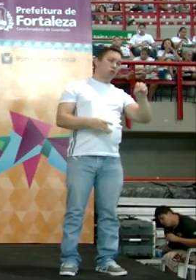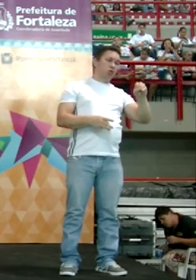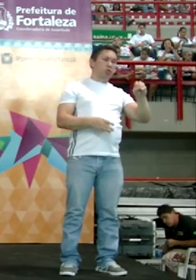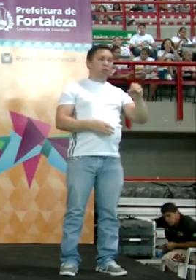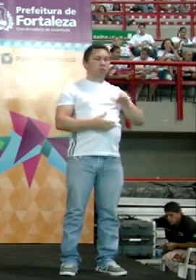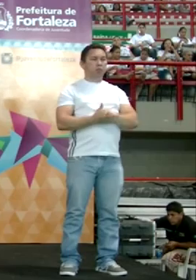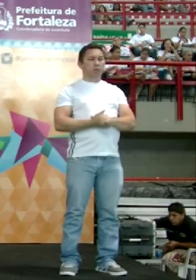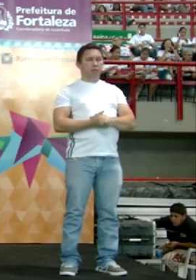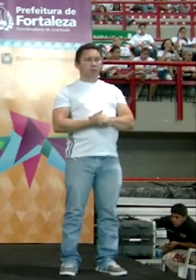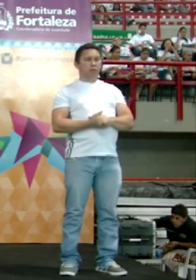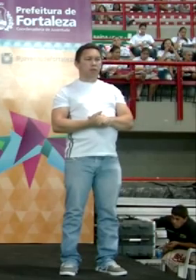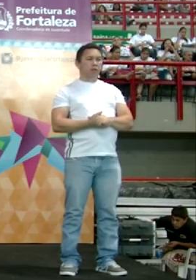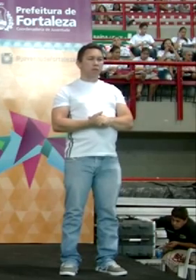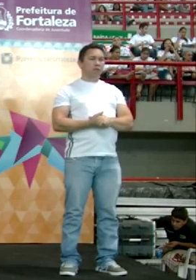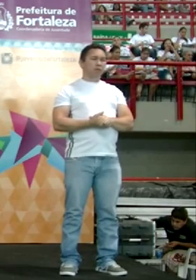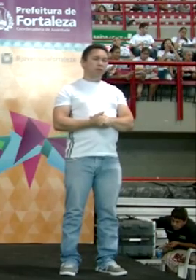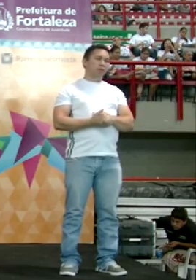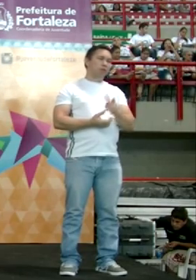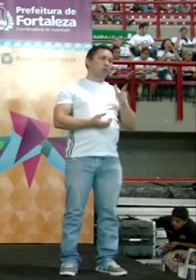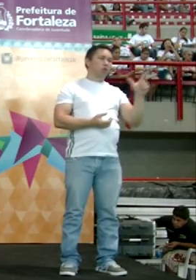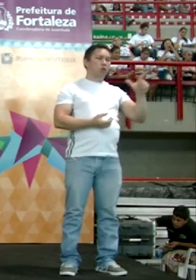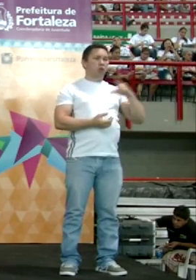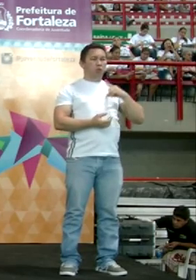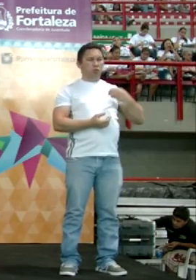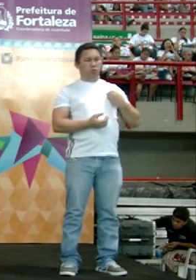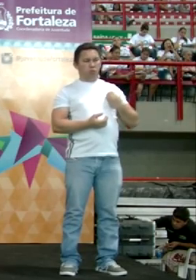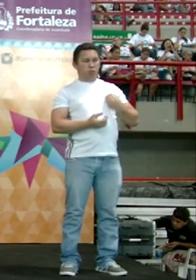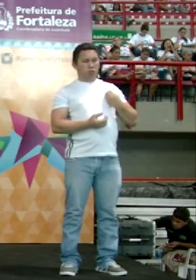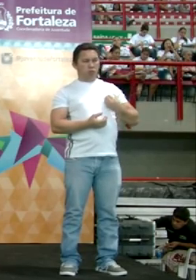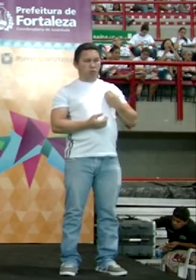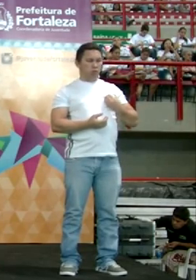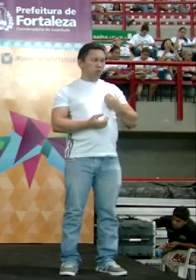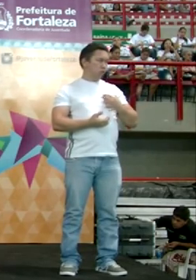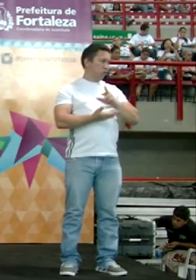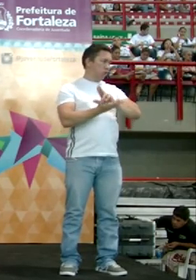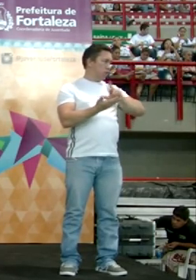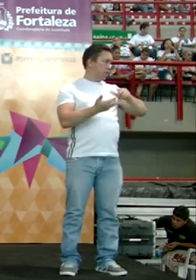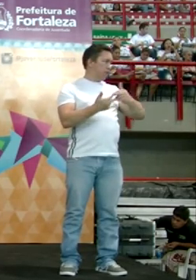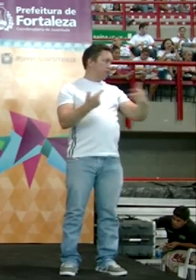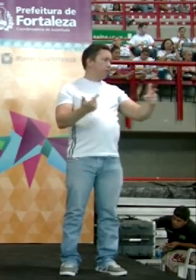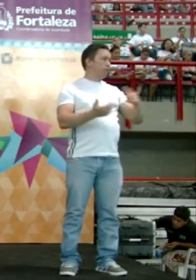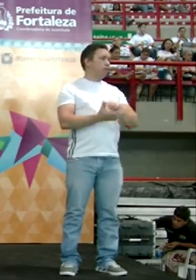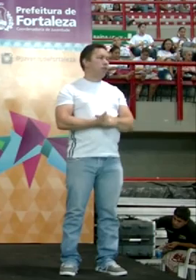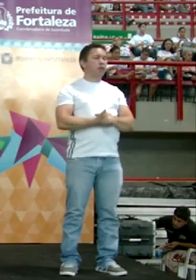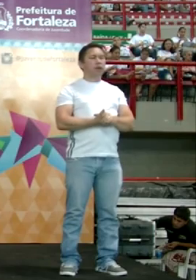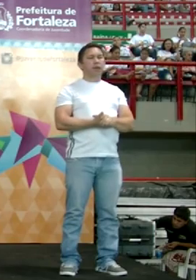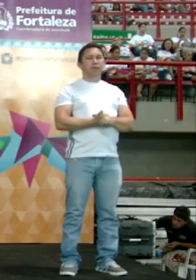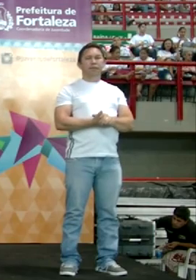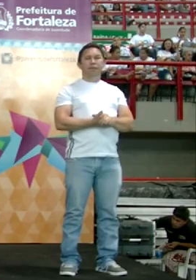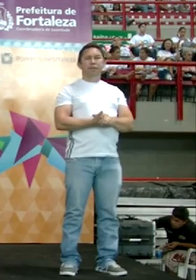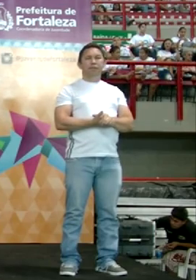césio radioativo, o césio 137, outro césio, o 135.